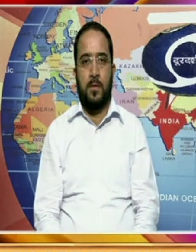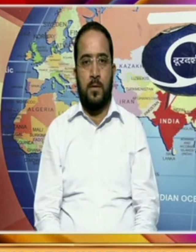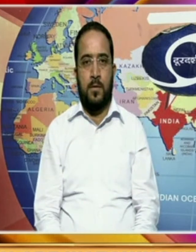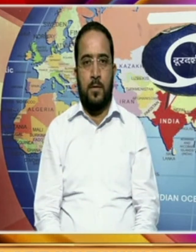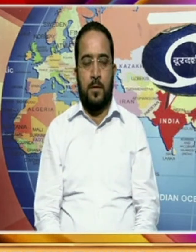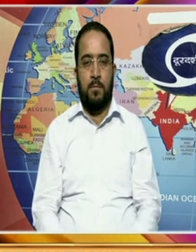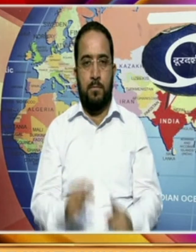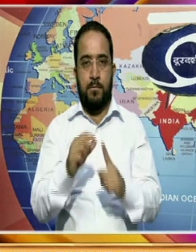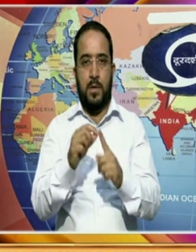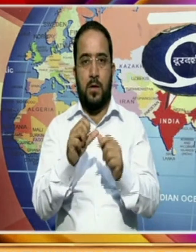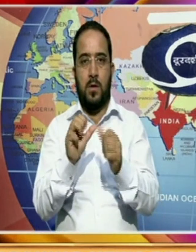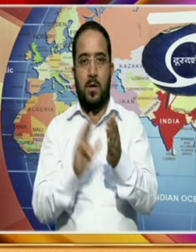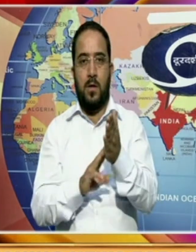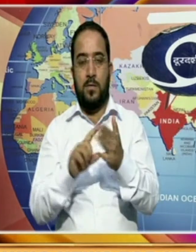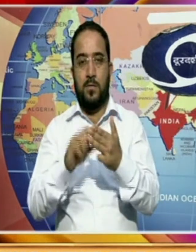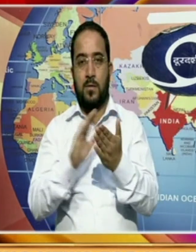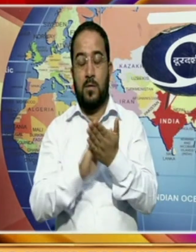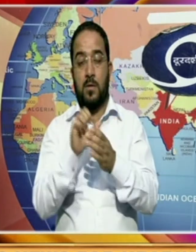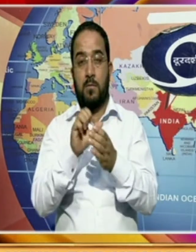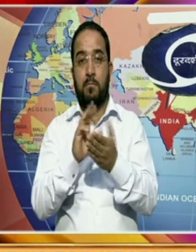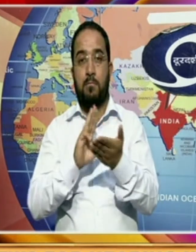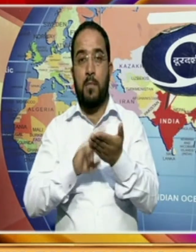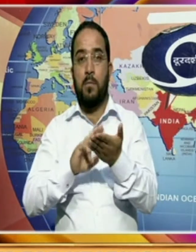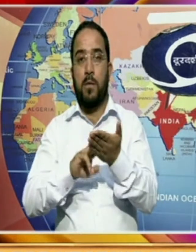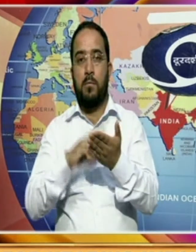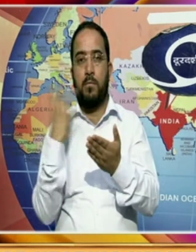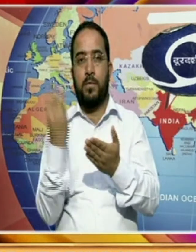उन्होंने पंचायत मेंबरान को इस बात के लिए